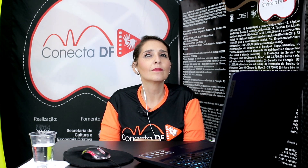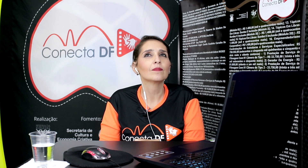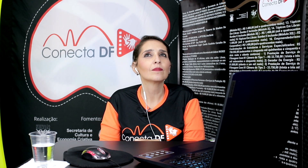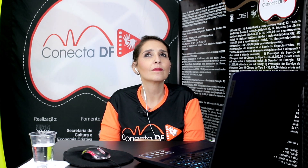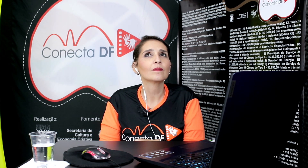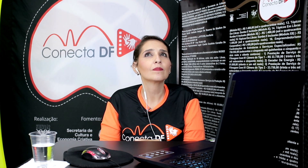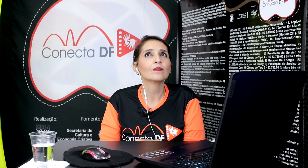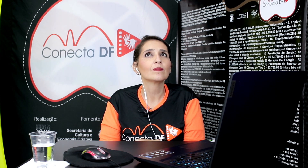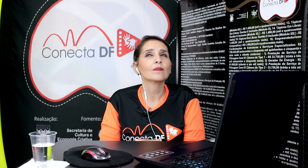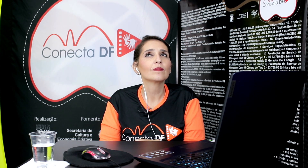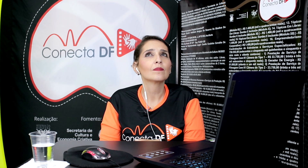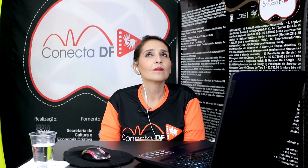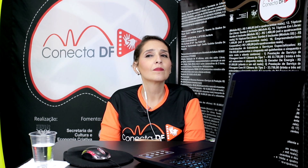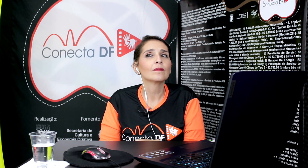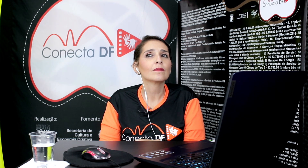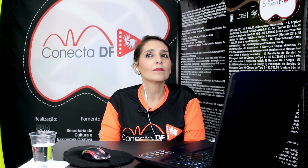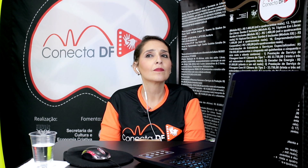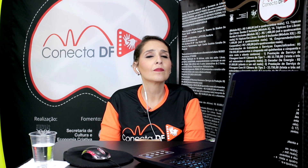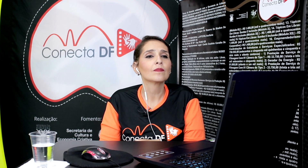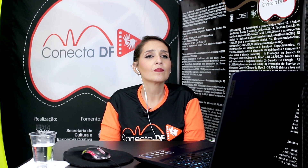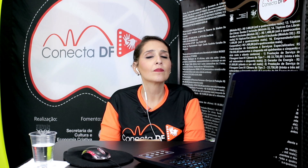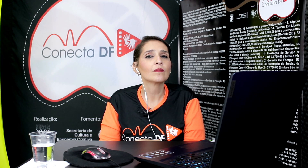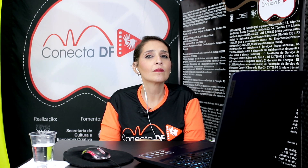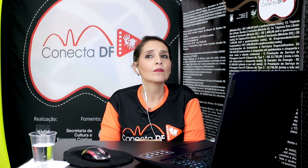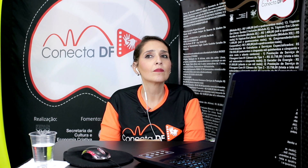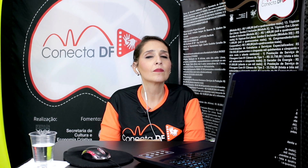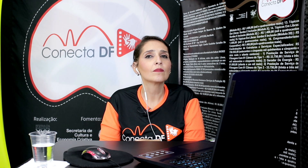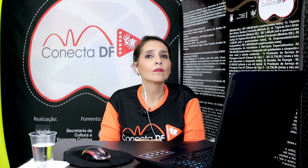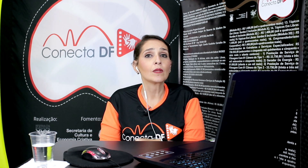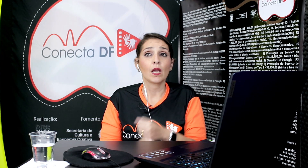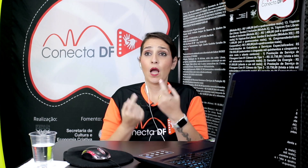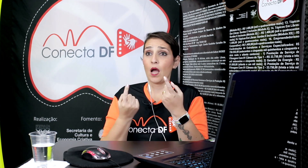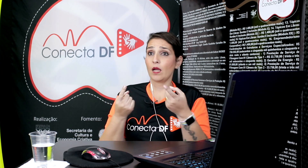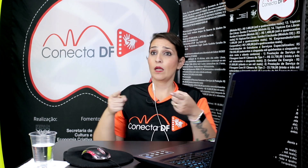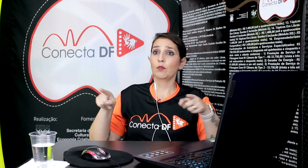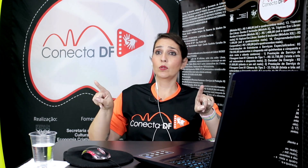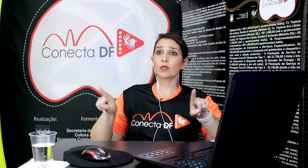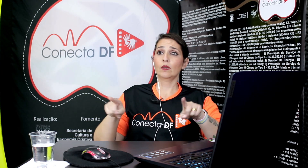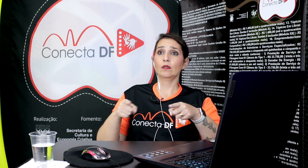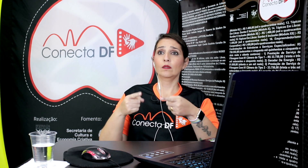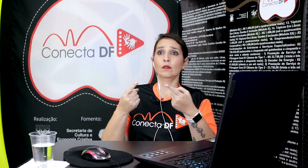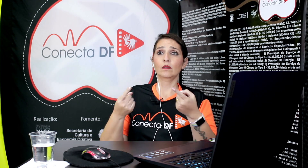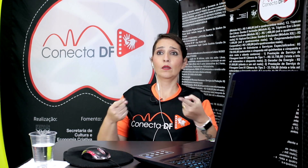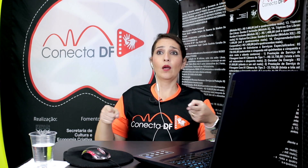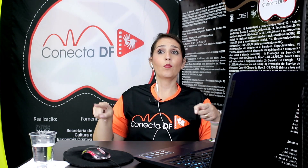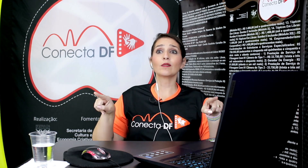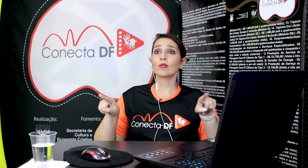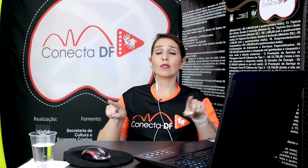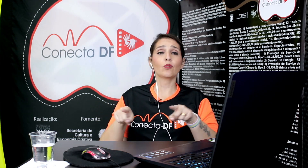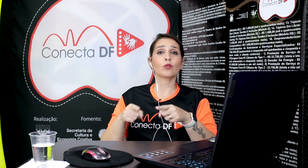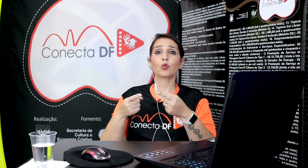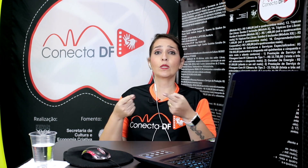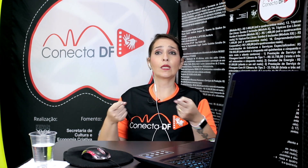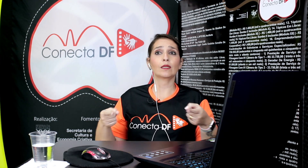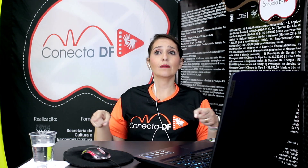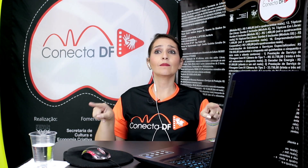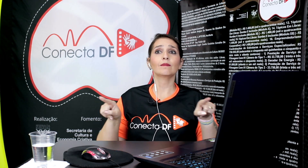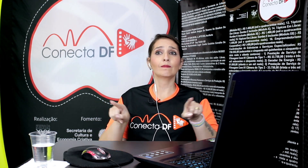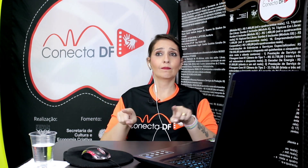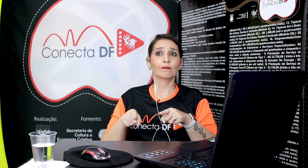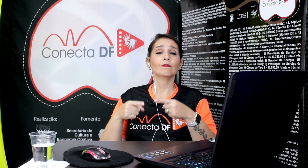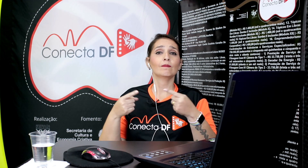queria saber se você podia passar para mim concerto de música, por exemplo. Aí é música. Concerto. É o mesmo sinal de Ah,